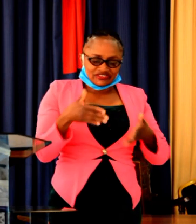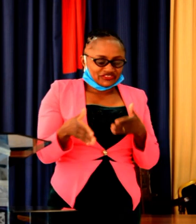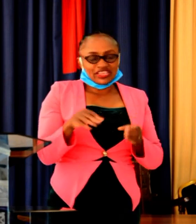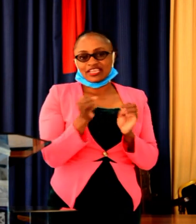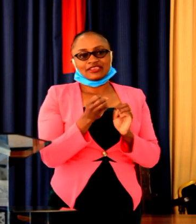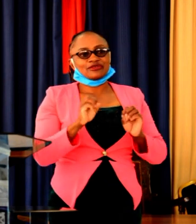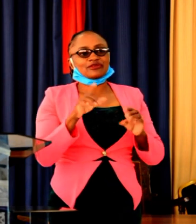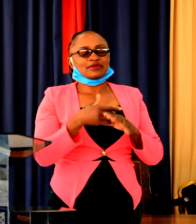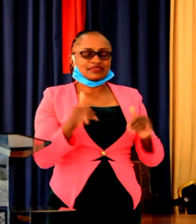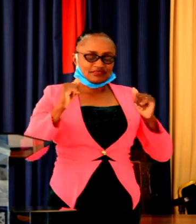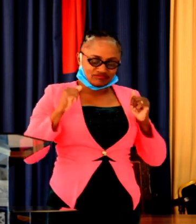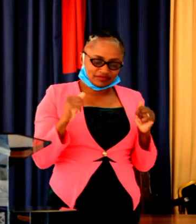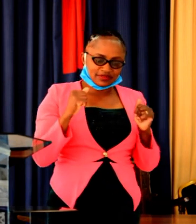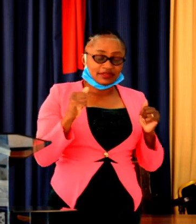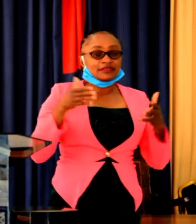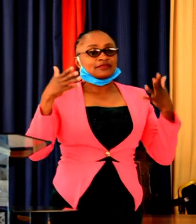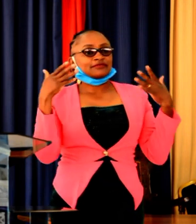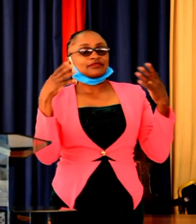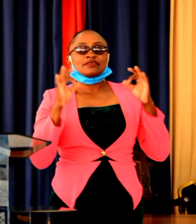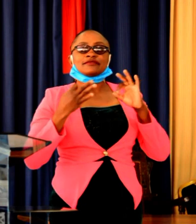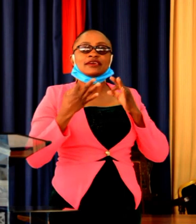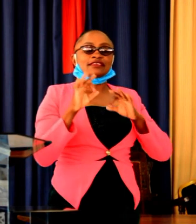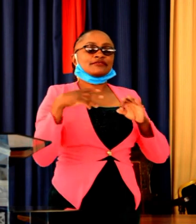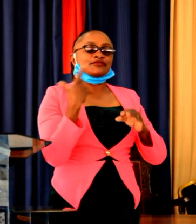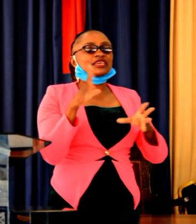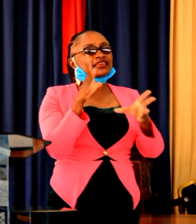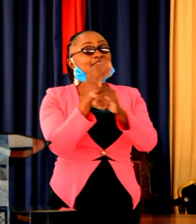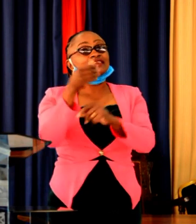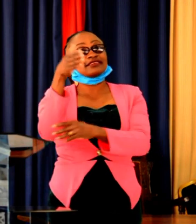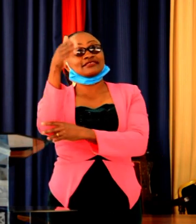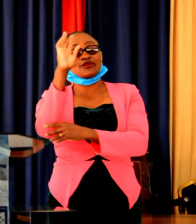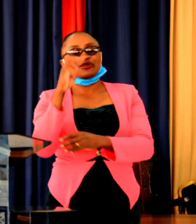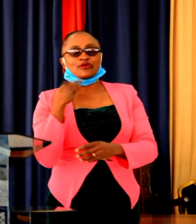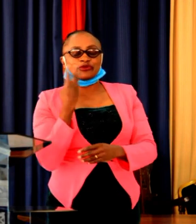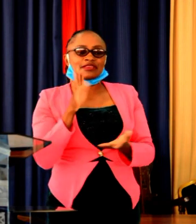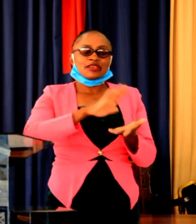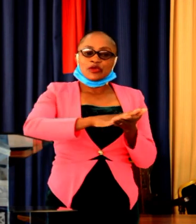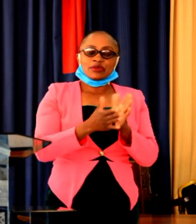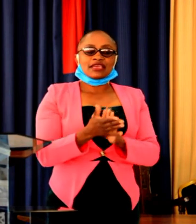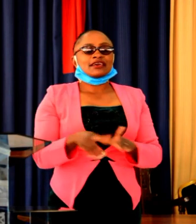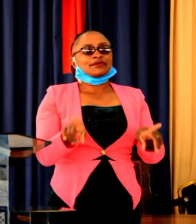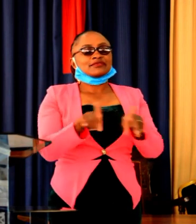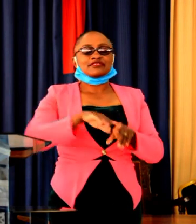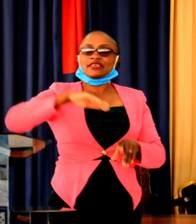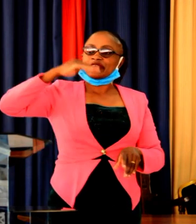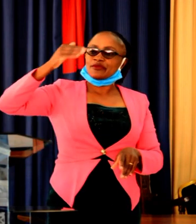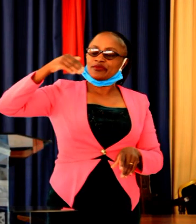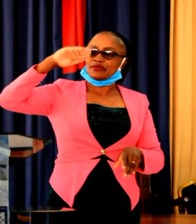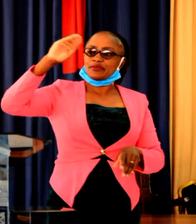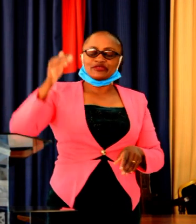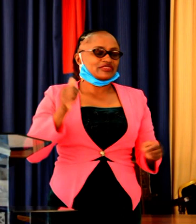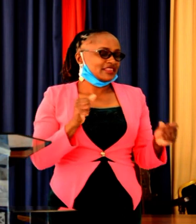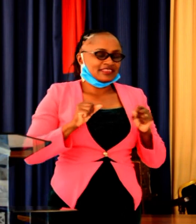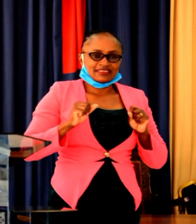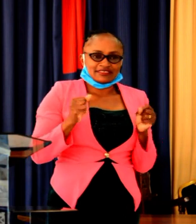Mount Zion. Sisi tukimtumainia Mungu, tutakuwa ni kama mlima Zayuni. We shall not be moved by